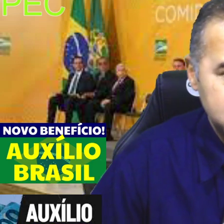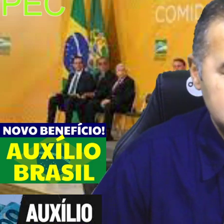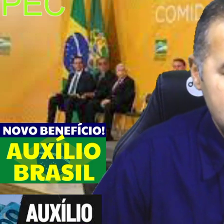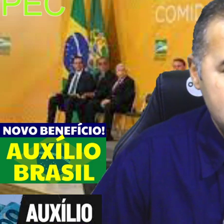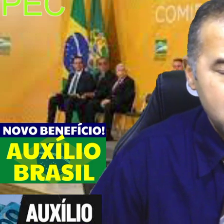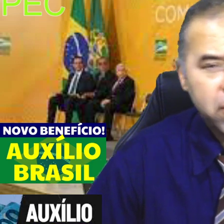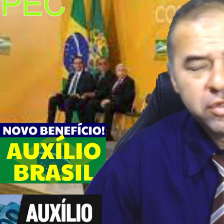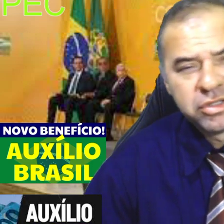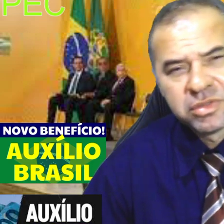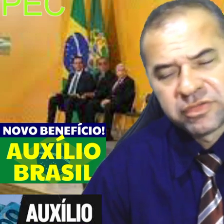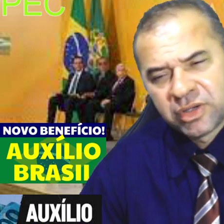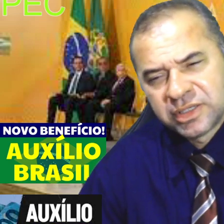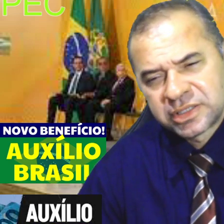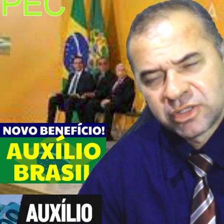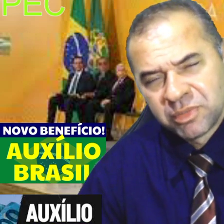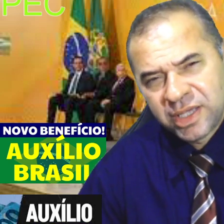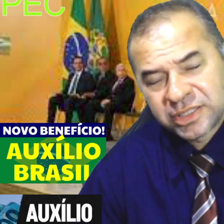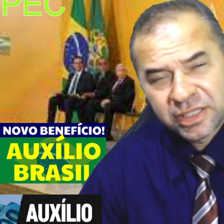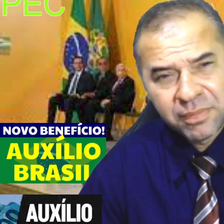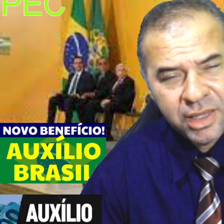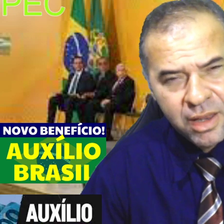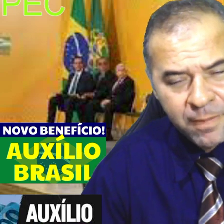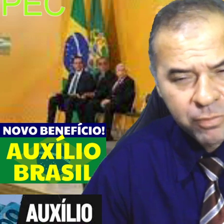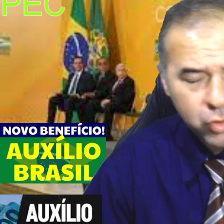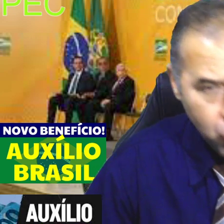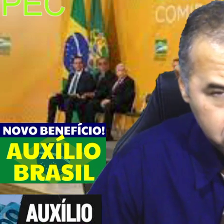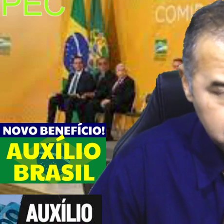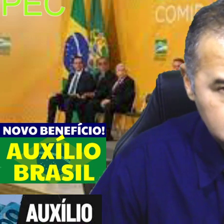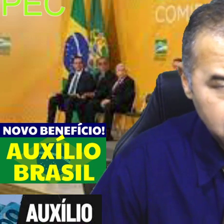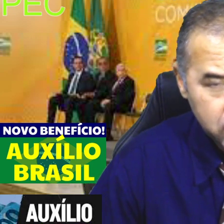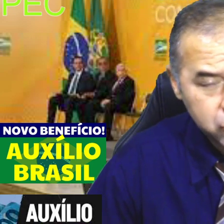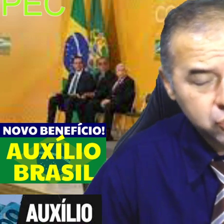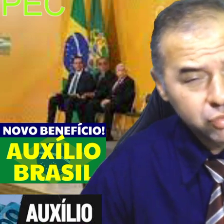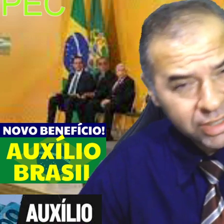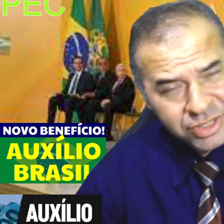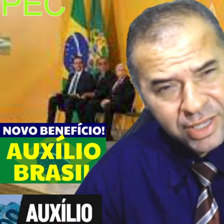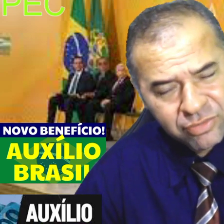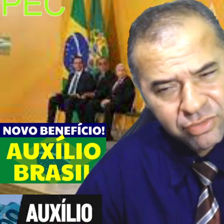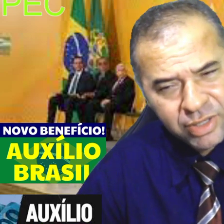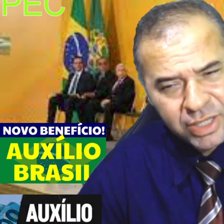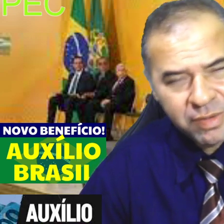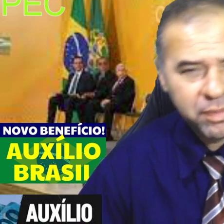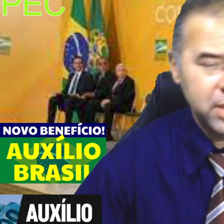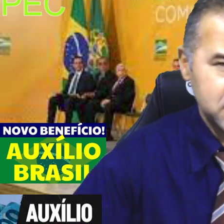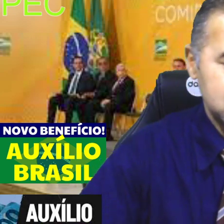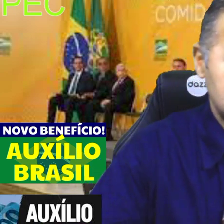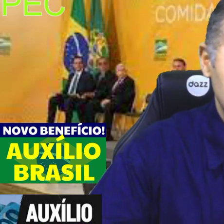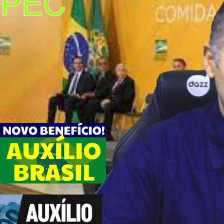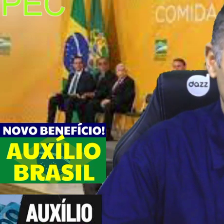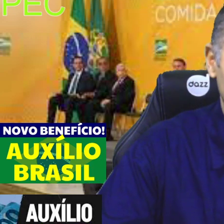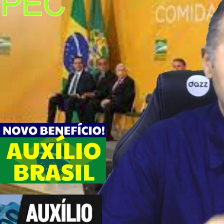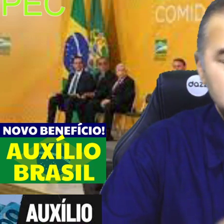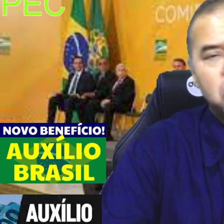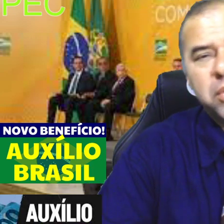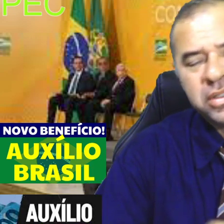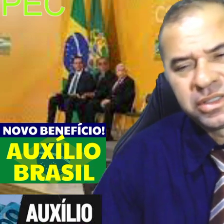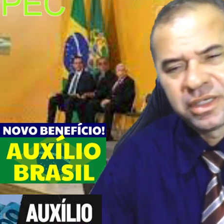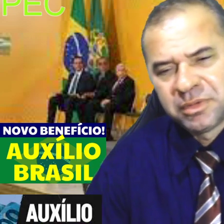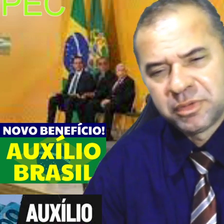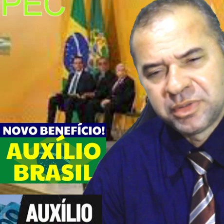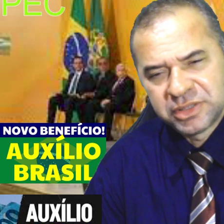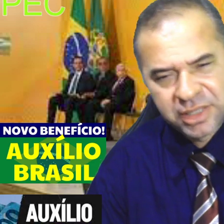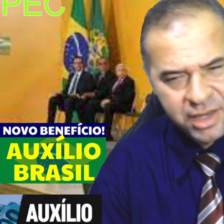BPC as mulh as vítimas de violência doméstica também todo mundo cá junto com o teu direito e não apenas essas duas categorias